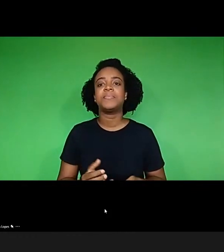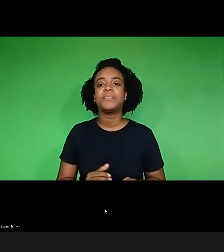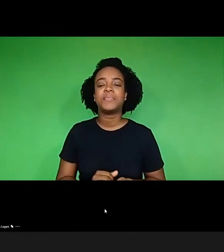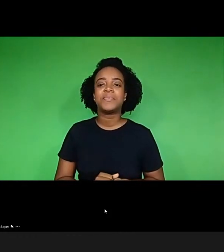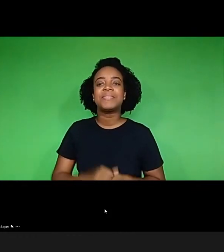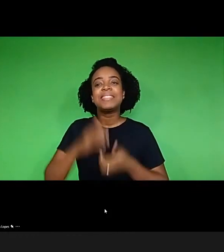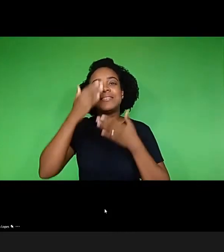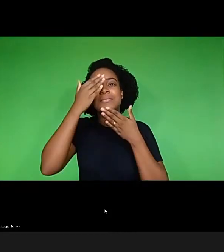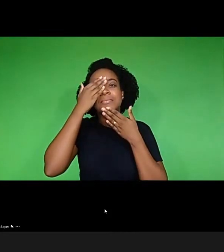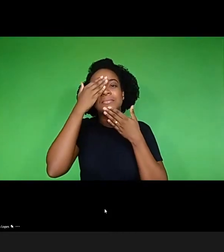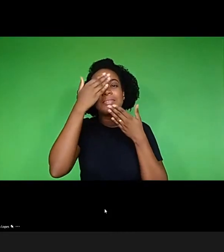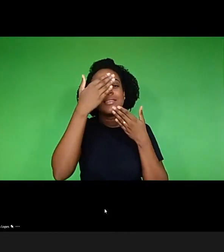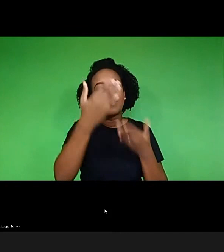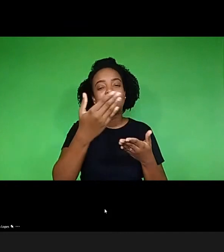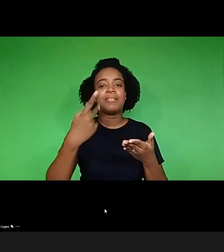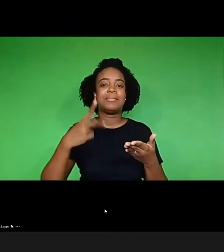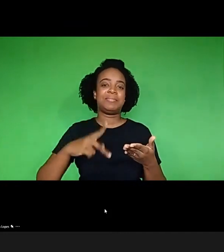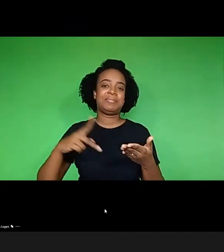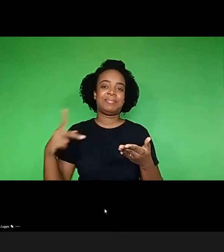Obrigado, Pro.